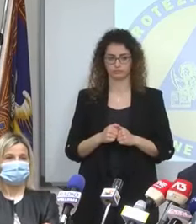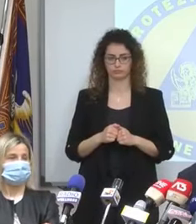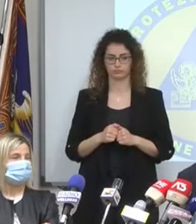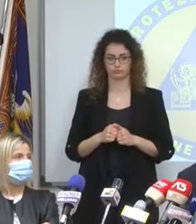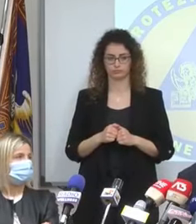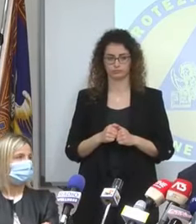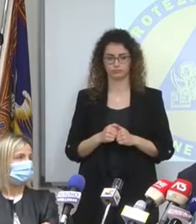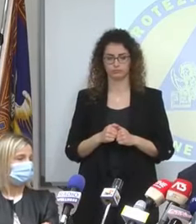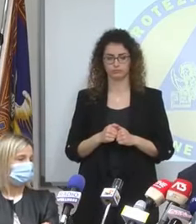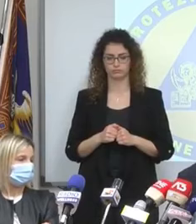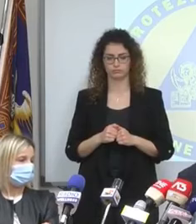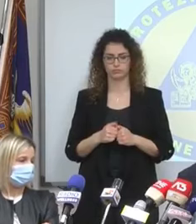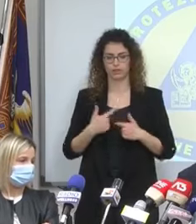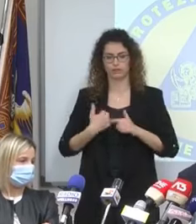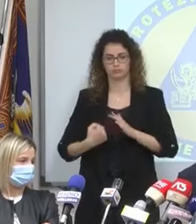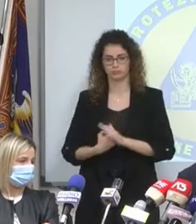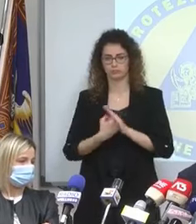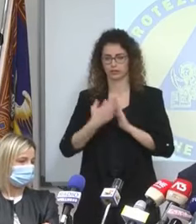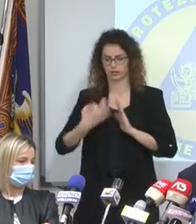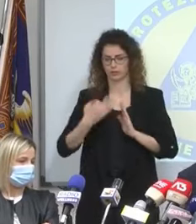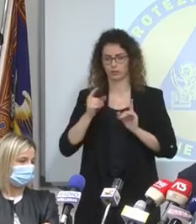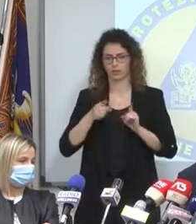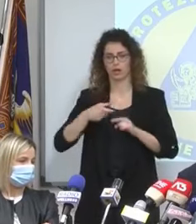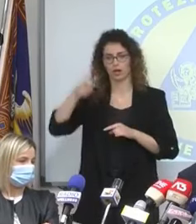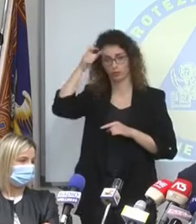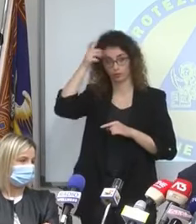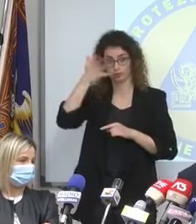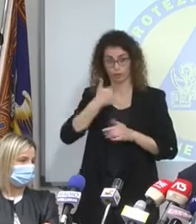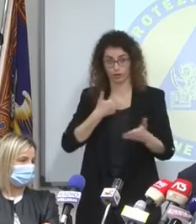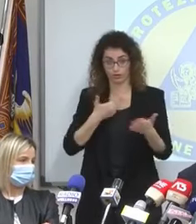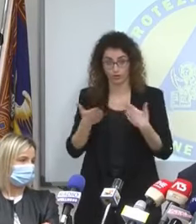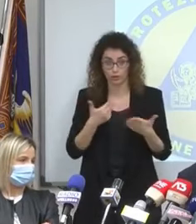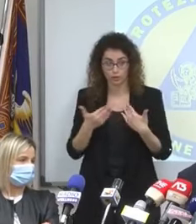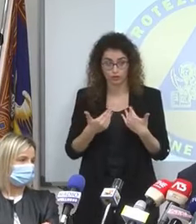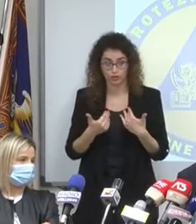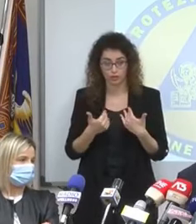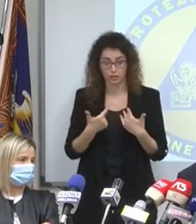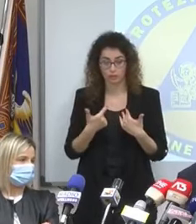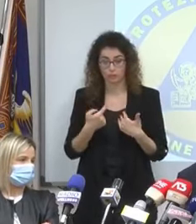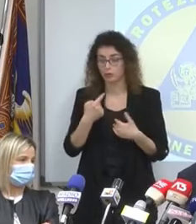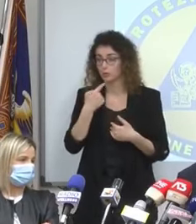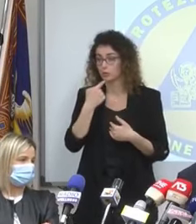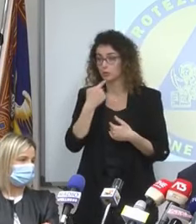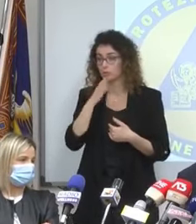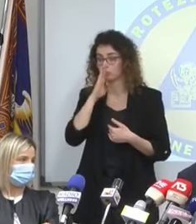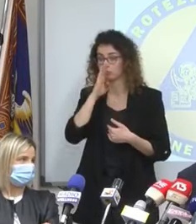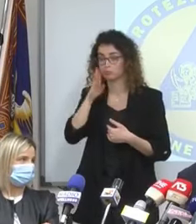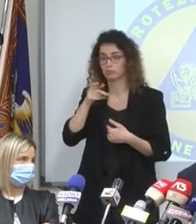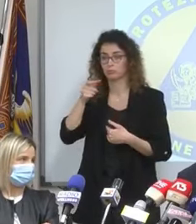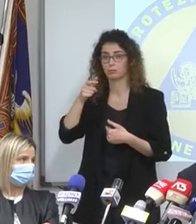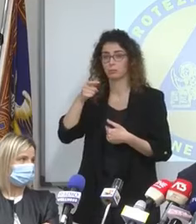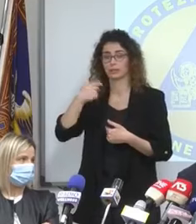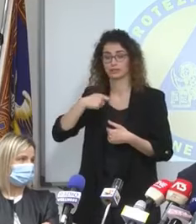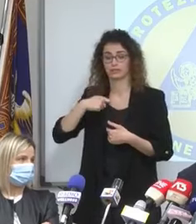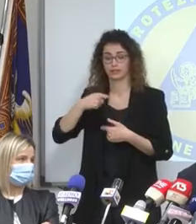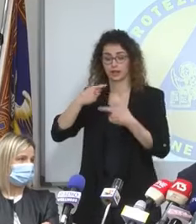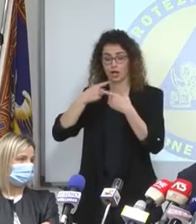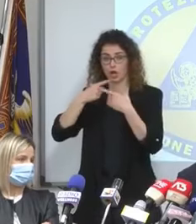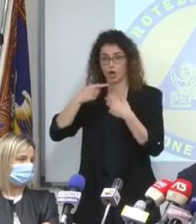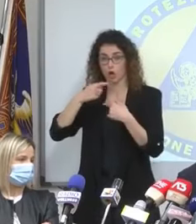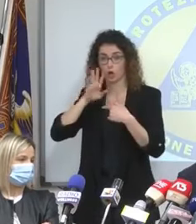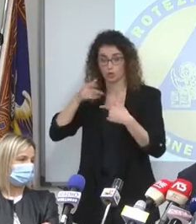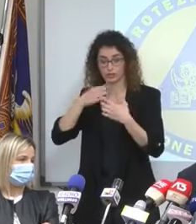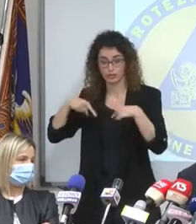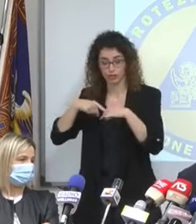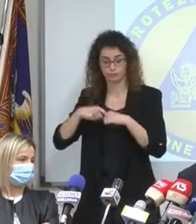Ho sostenuto e sostengo che il governo, se vuol fare veloce, ho parlato direttamente col Presidente del Consiglio, se